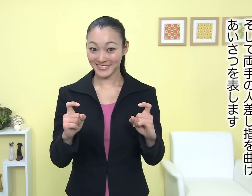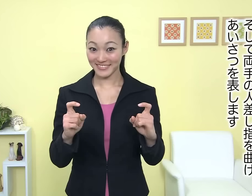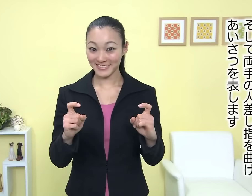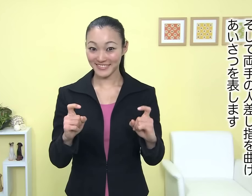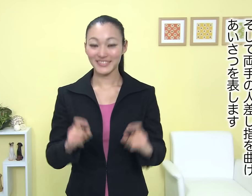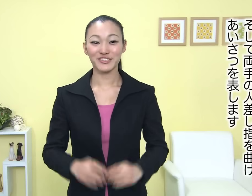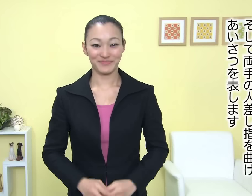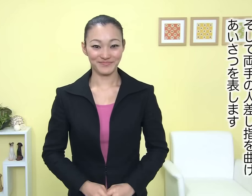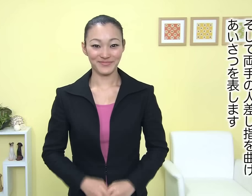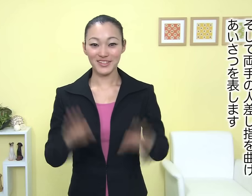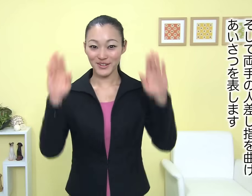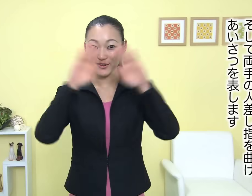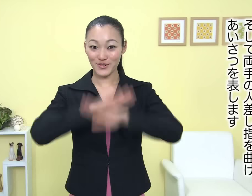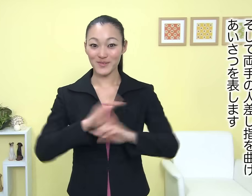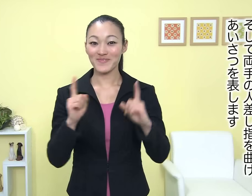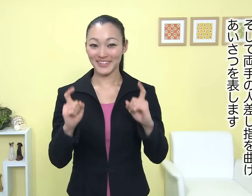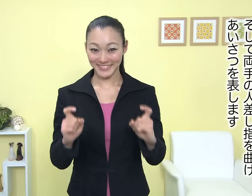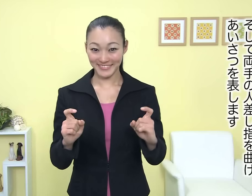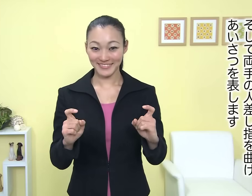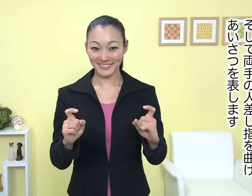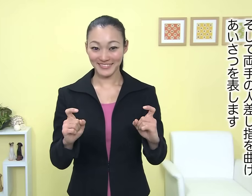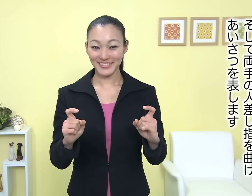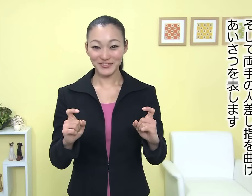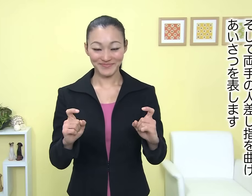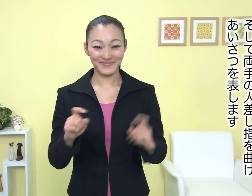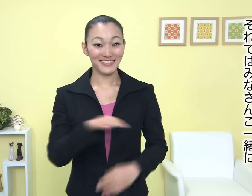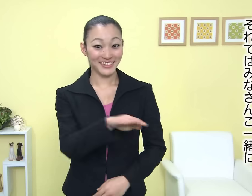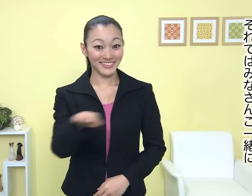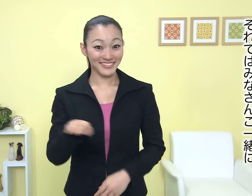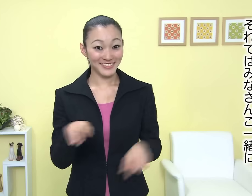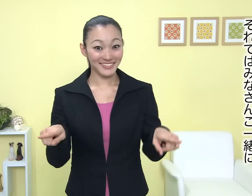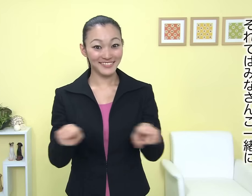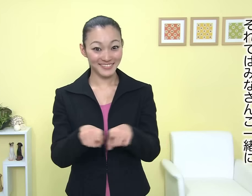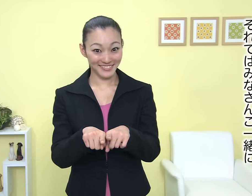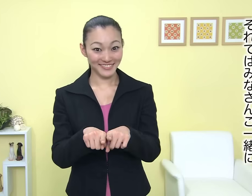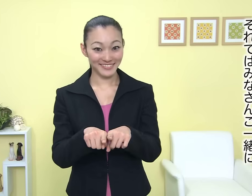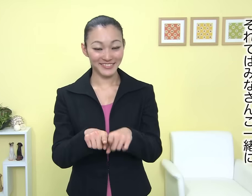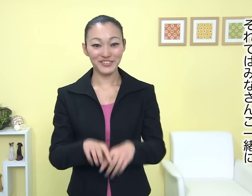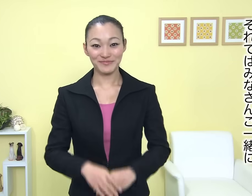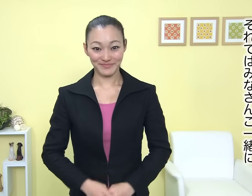両手の人差し指を曲げ挨拶を表します。それでは皆さんご一緒に、